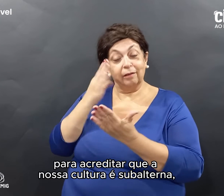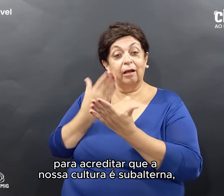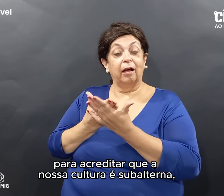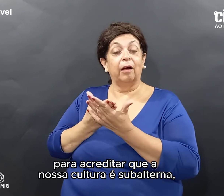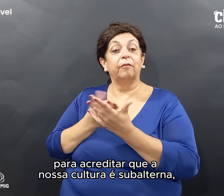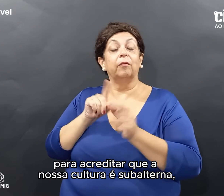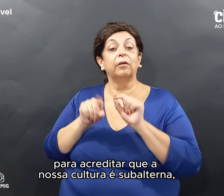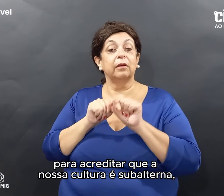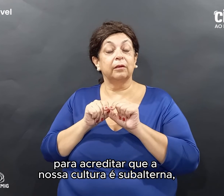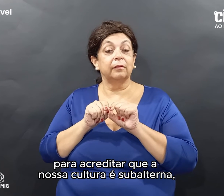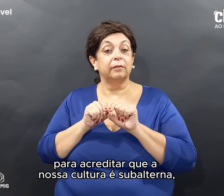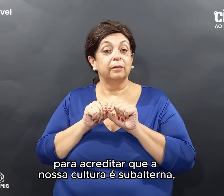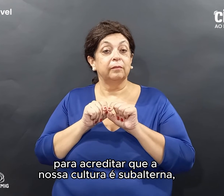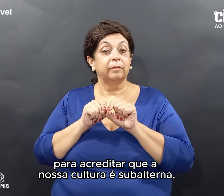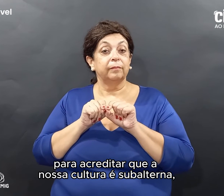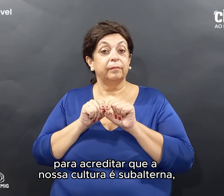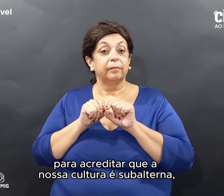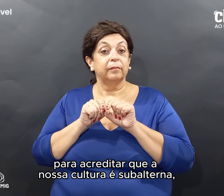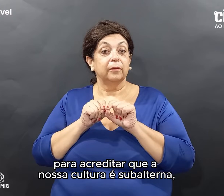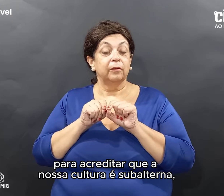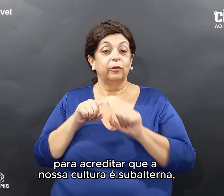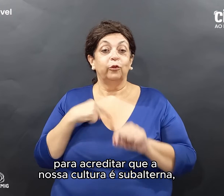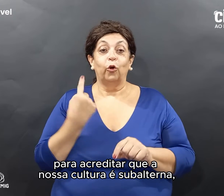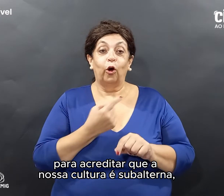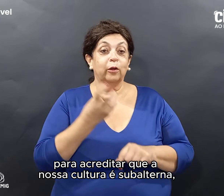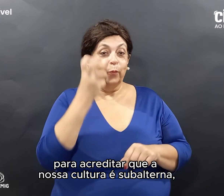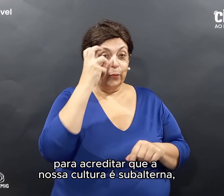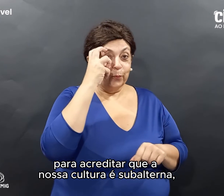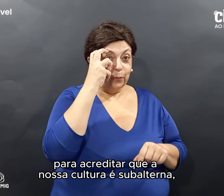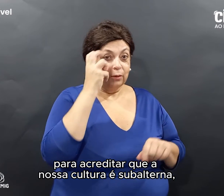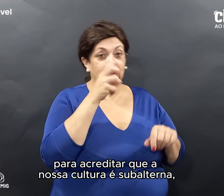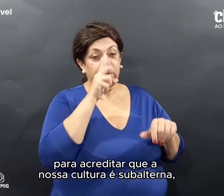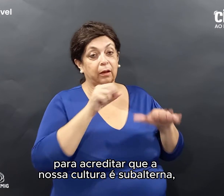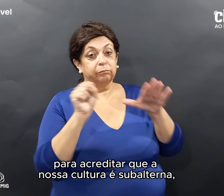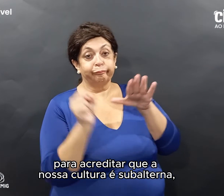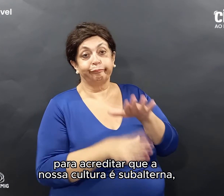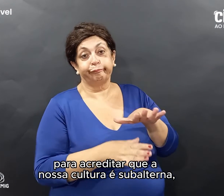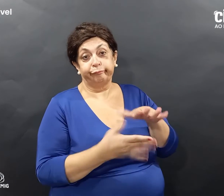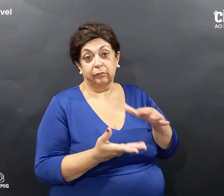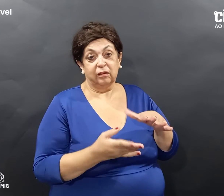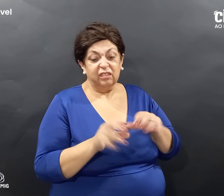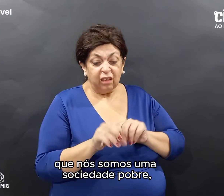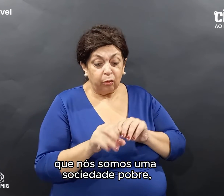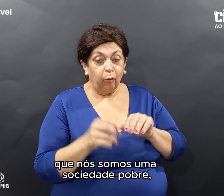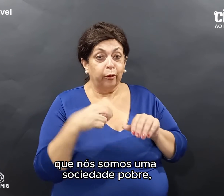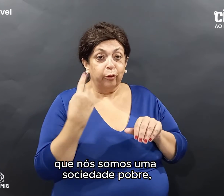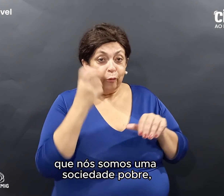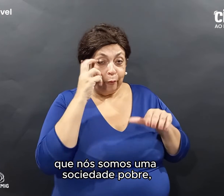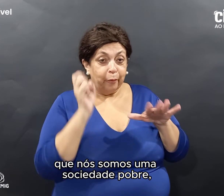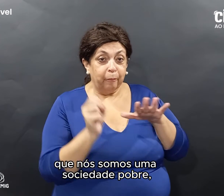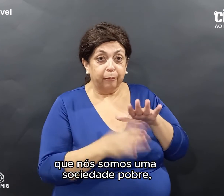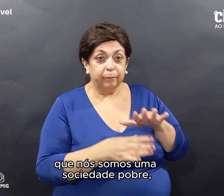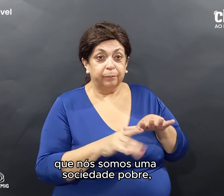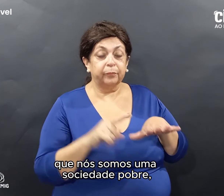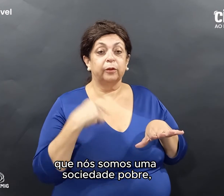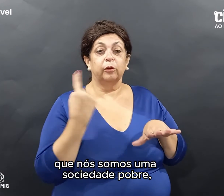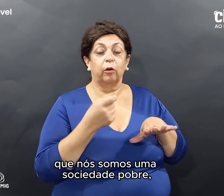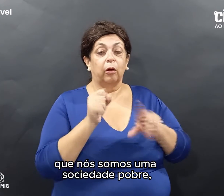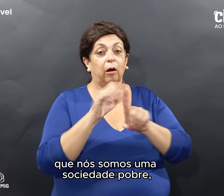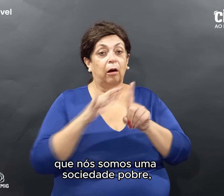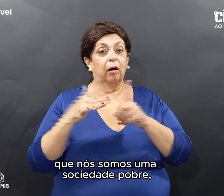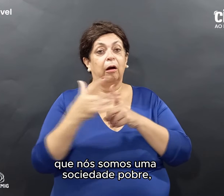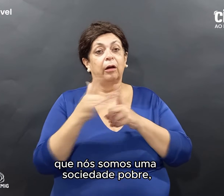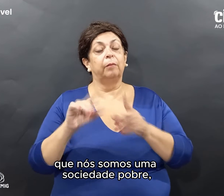acreditar que a nossa cultura é subalterna, que nós somos uma